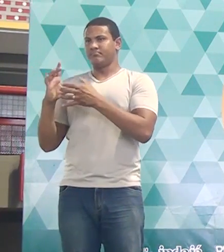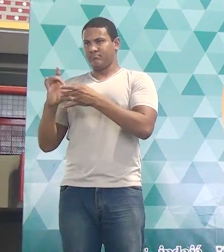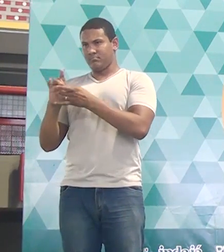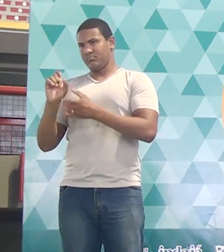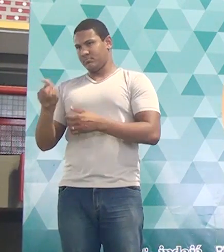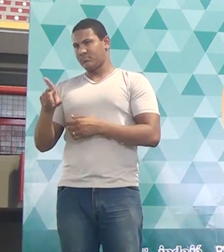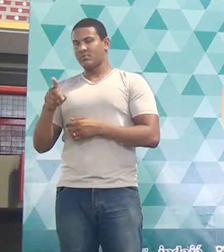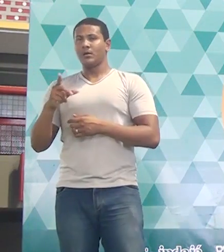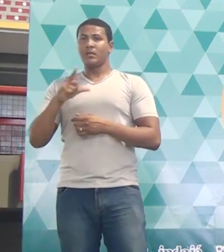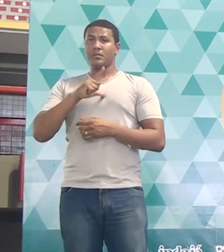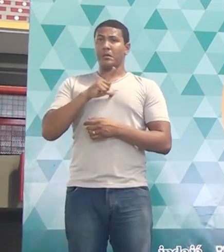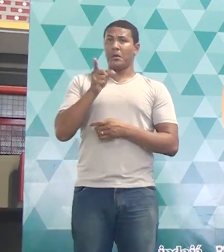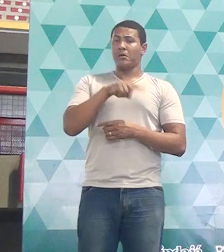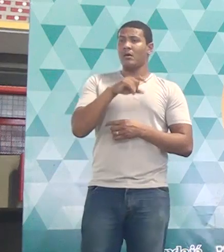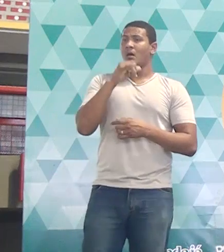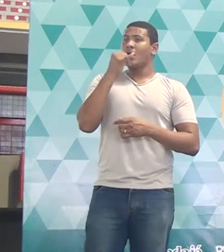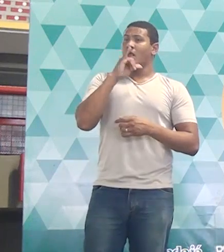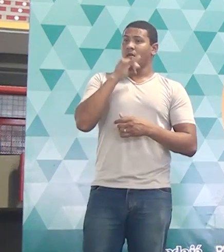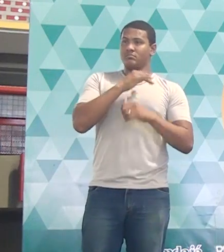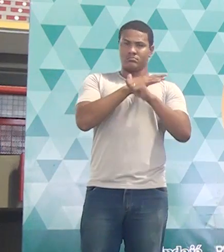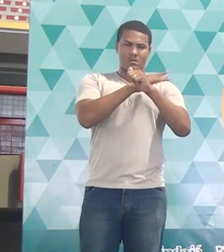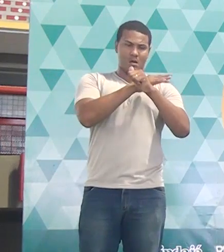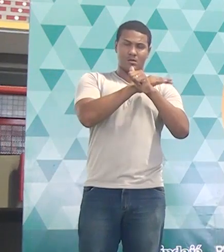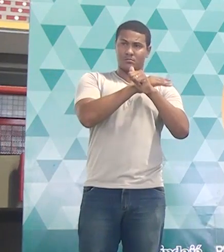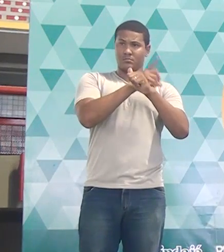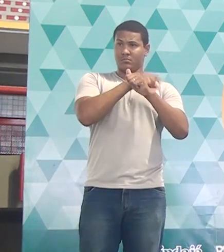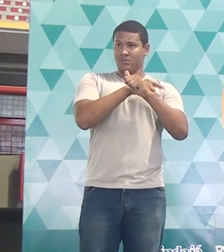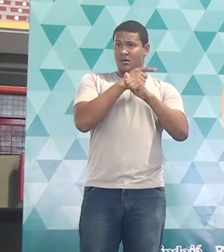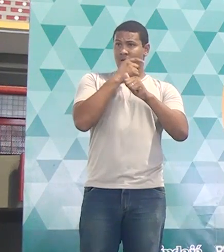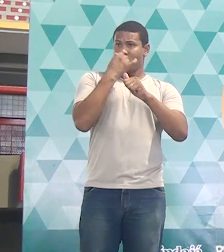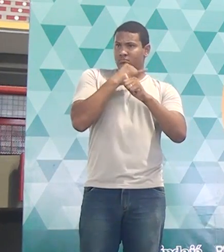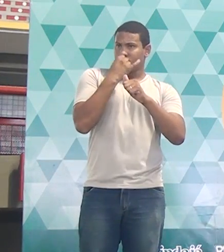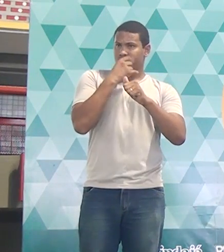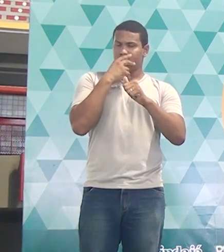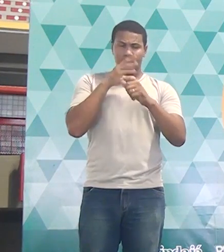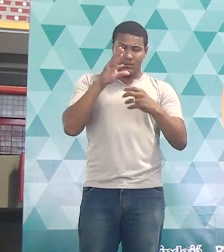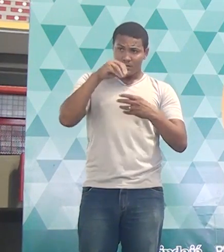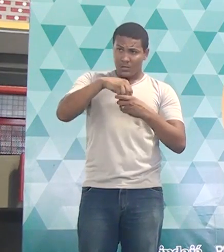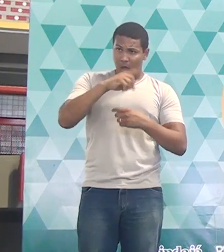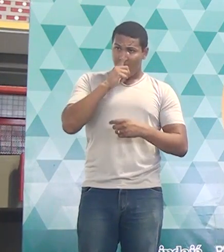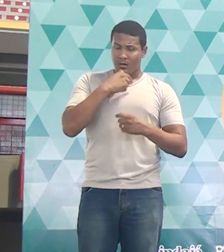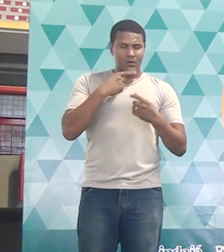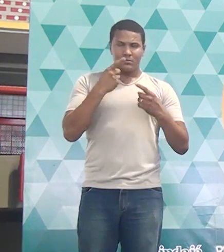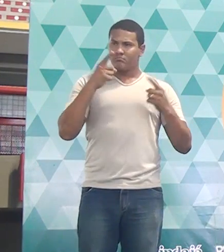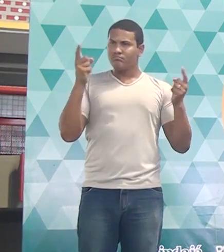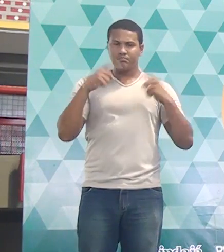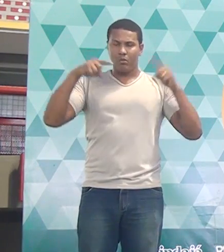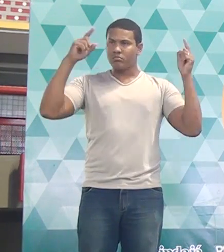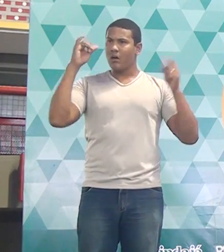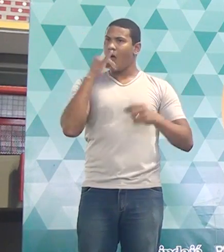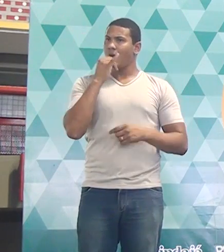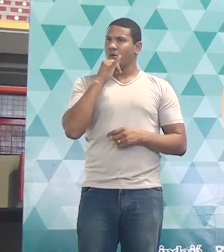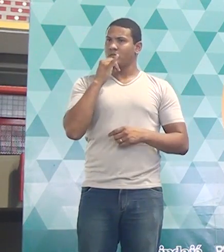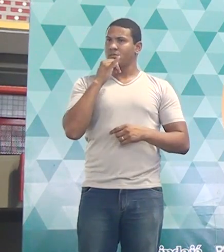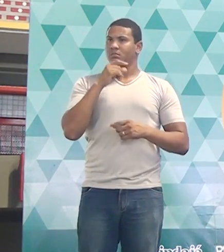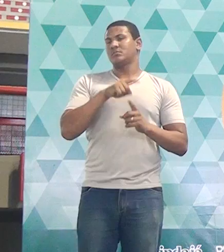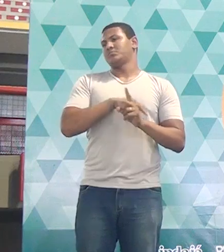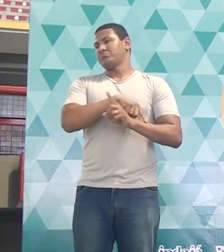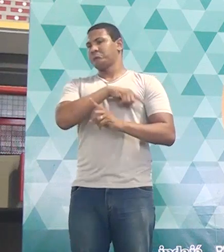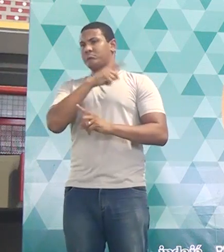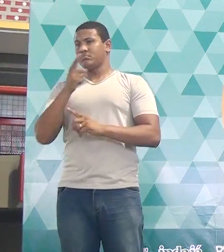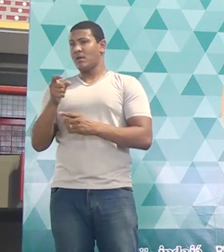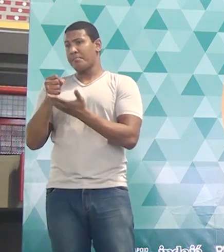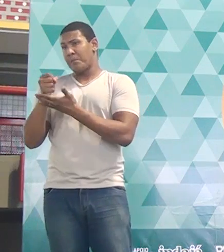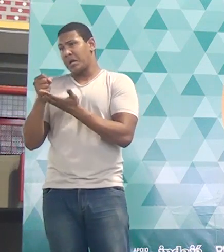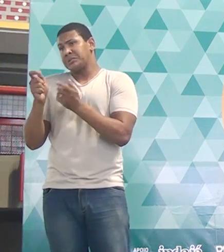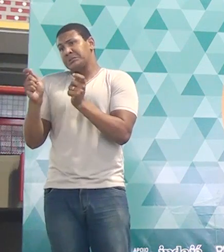Condutividade elétrica. Todo ácido colocado em água conduz corrente. Base, pode conduzir corrente quando dissolvido